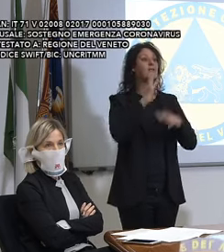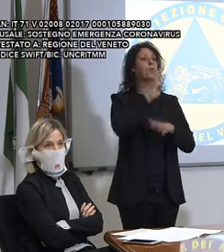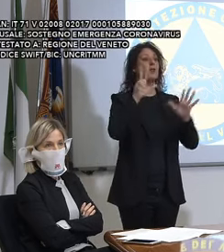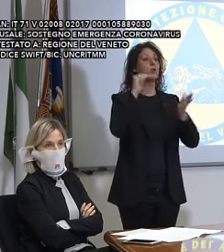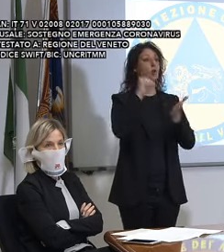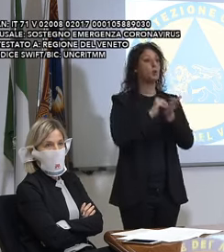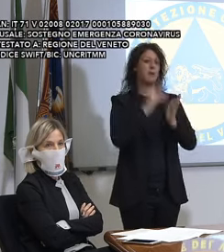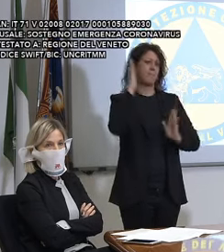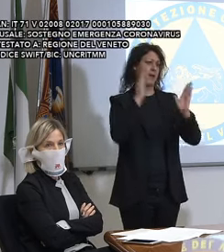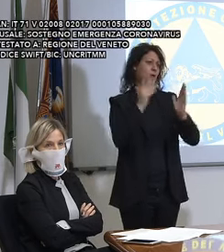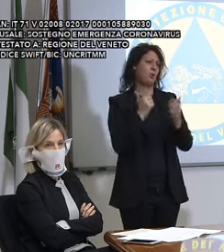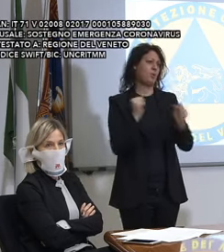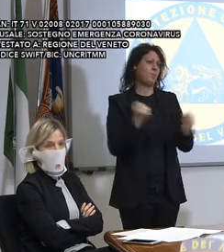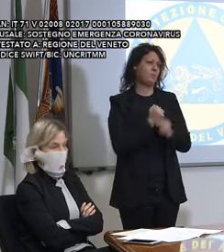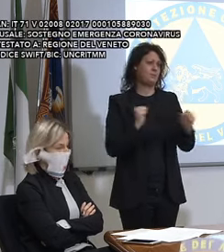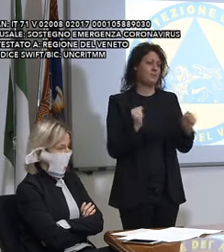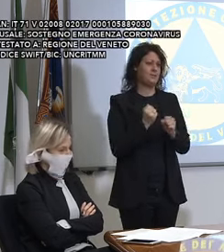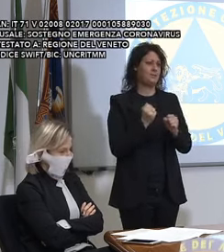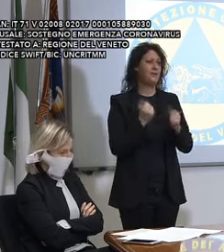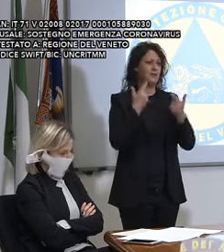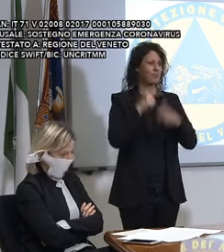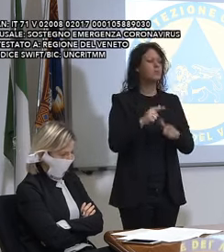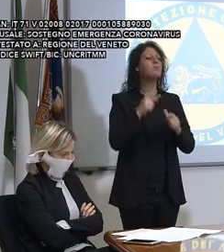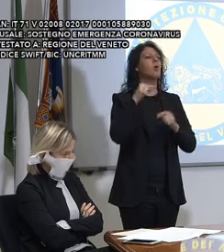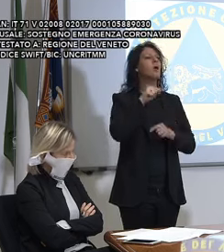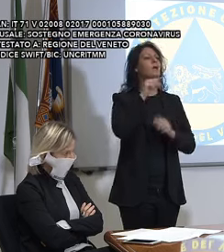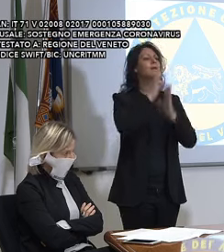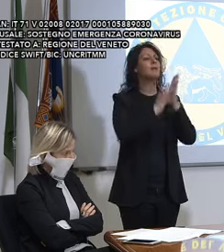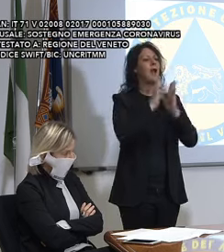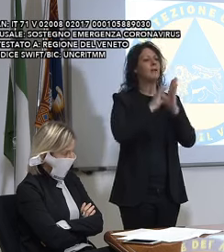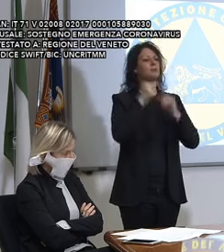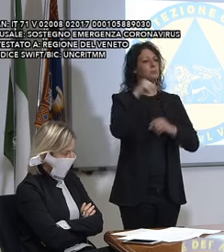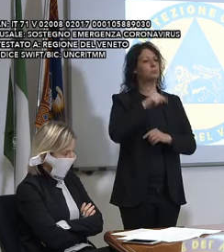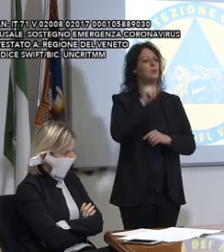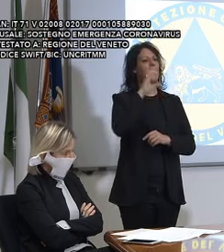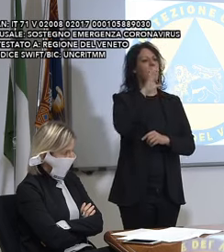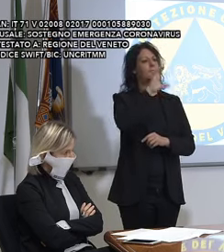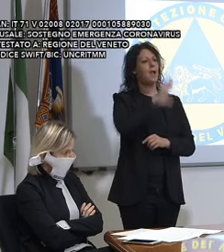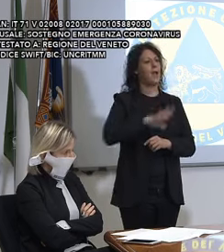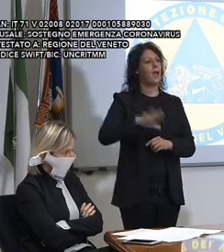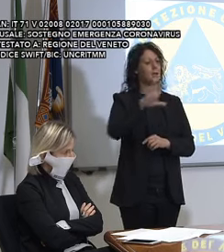questo è il dato ufficiale che si legge sulle tabelle per la campagna. E